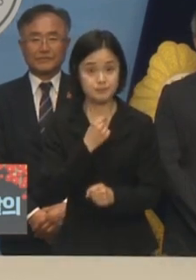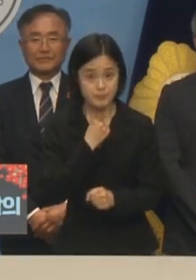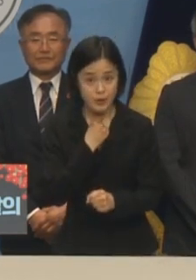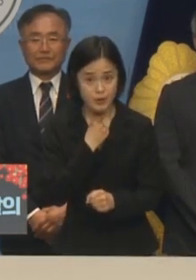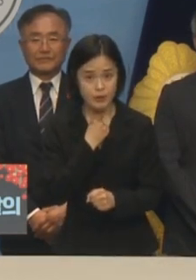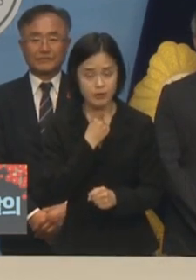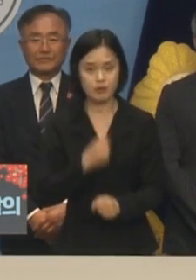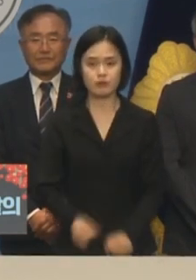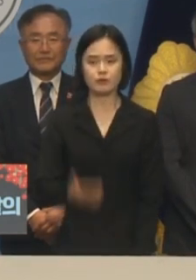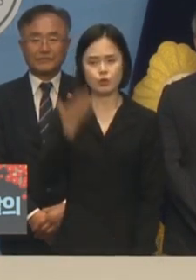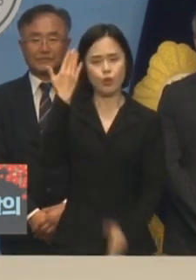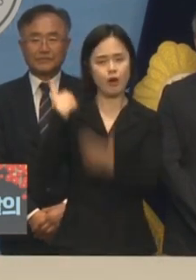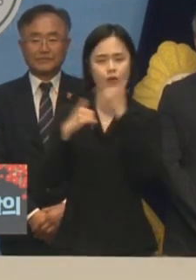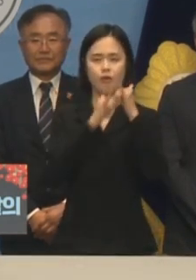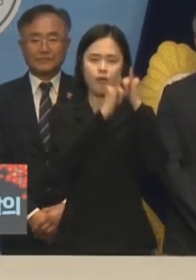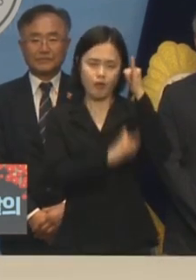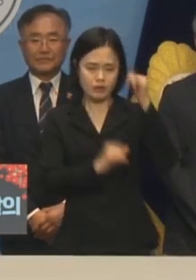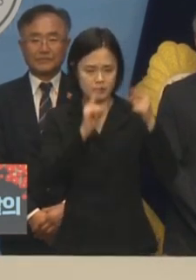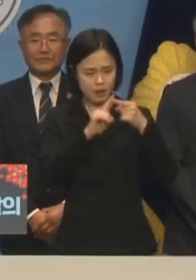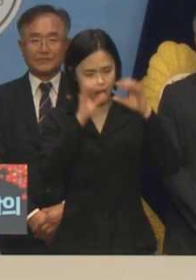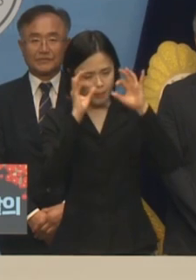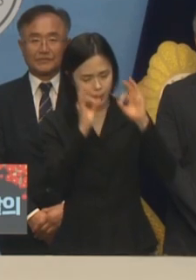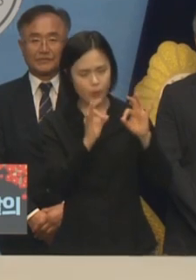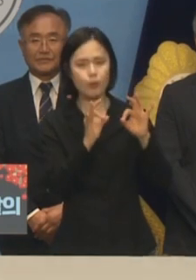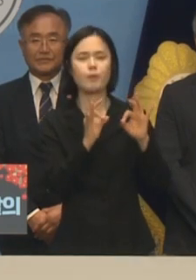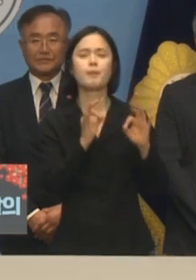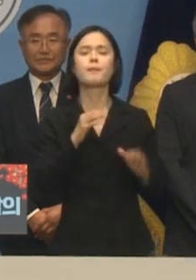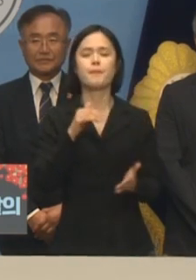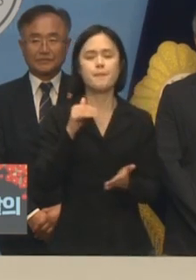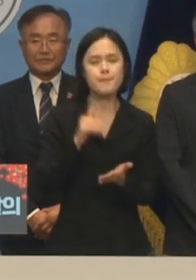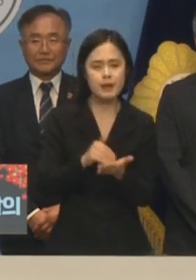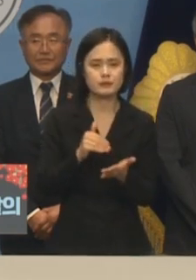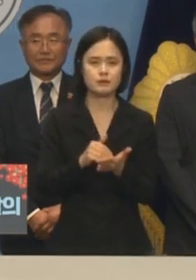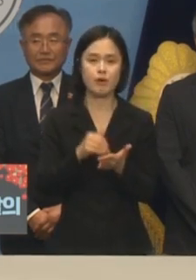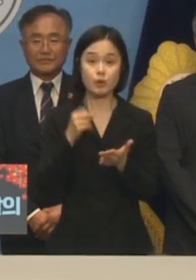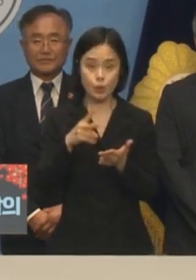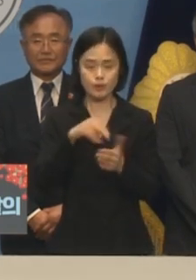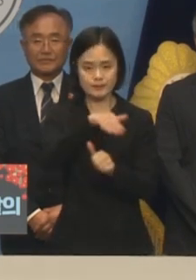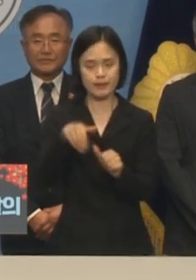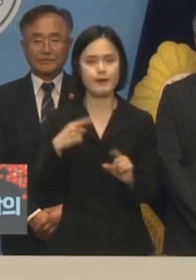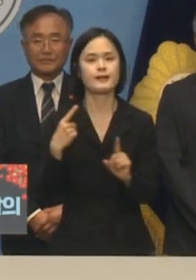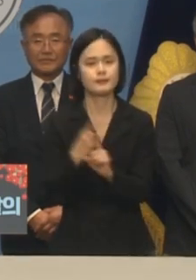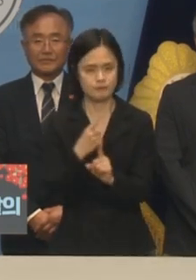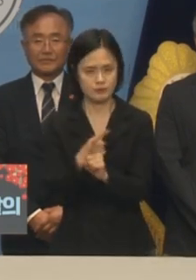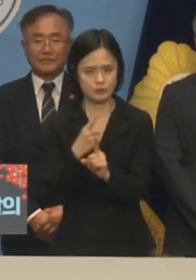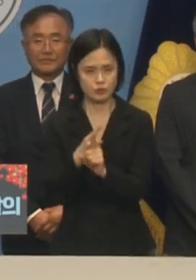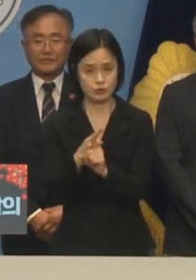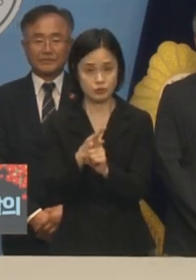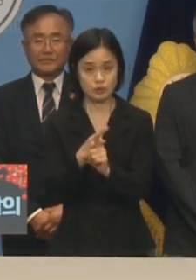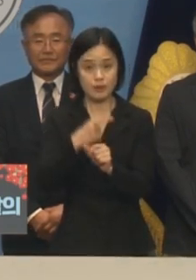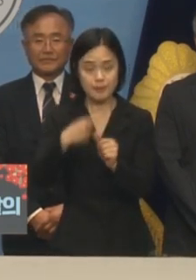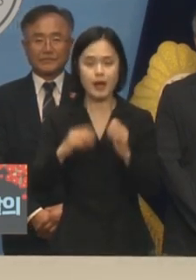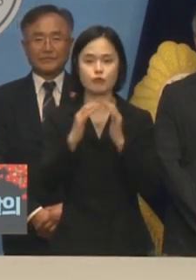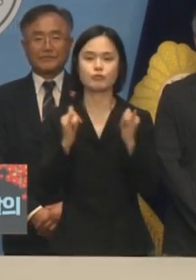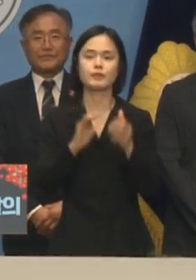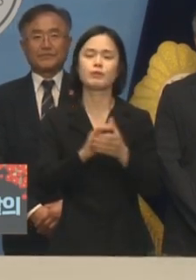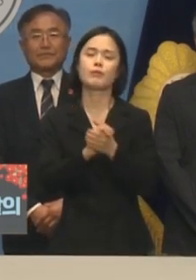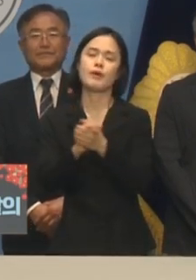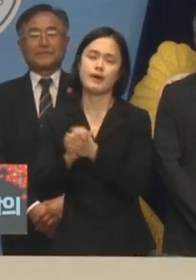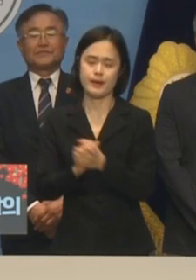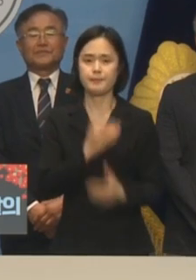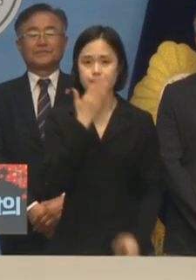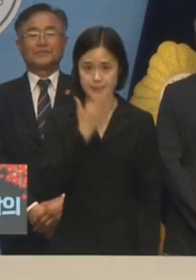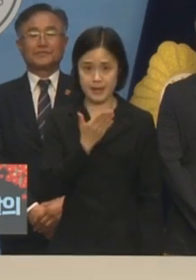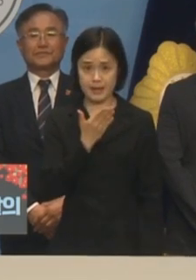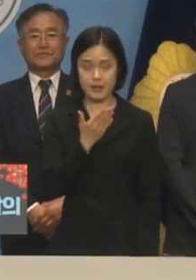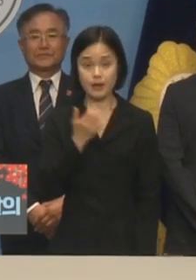대한 반성과 치유가 있어야 국민화합으로 나아갈 수 있습니다. 이 외에도